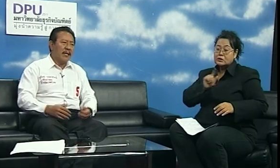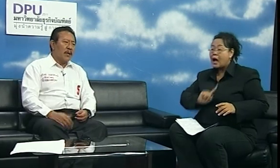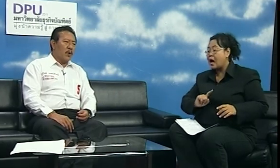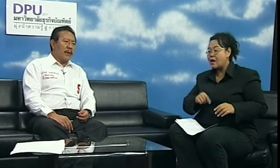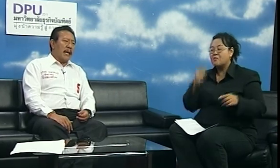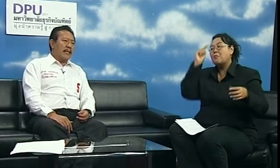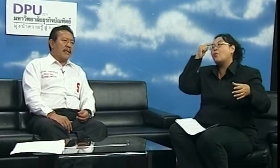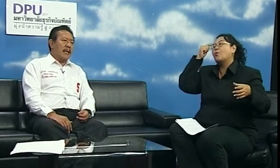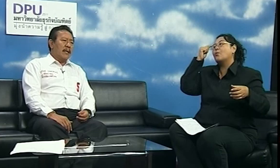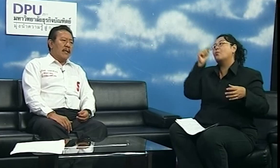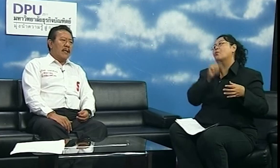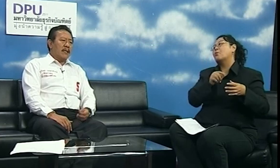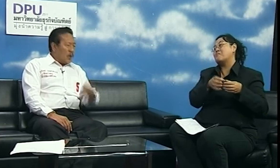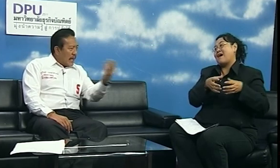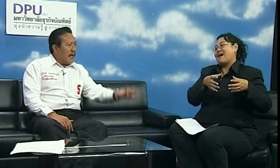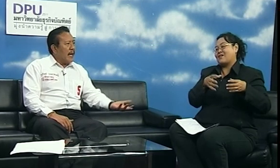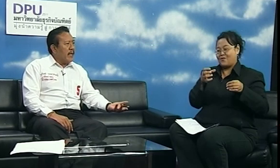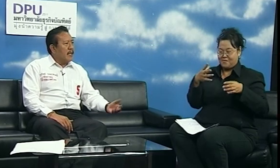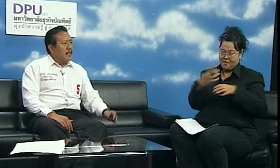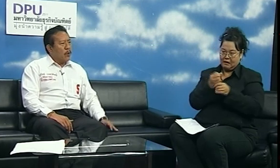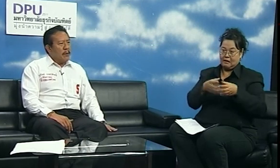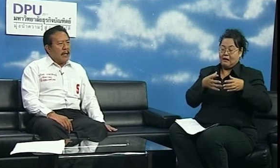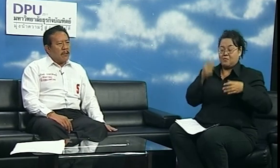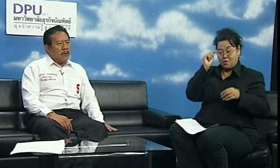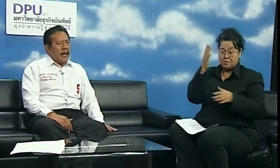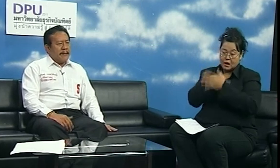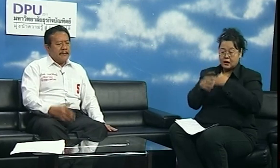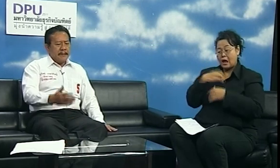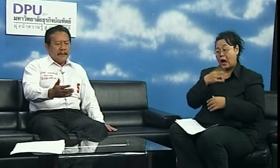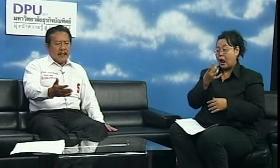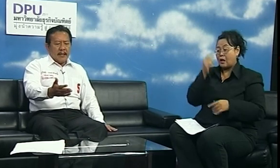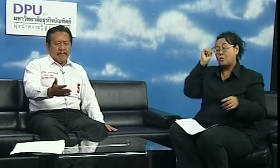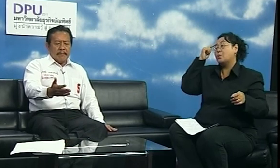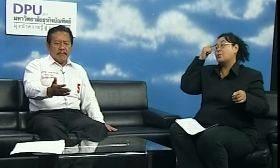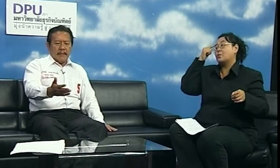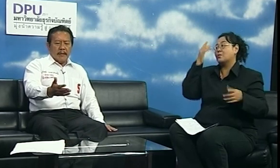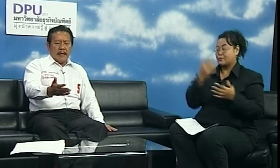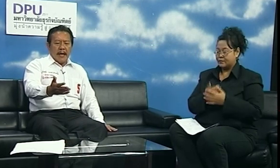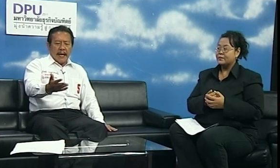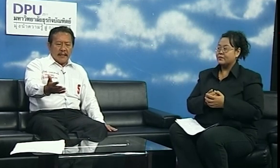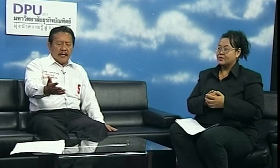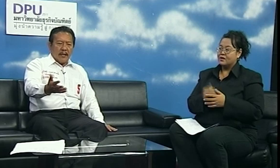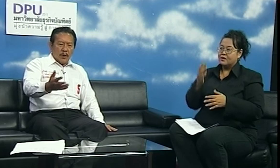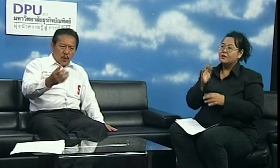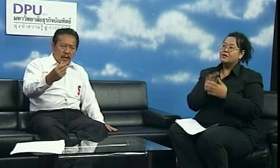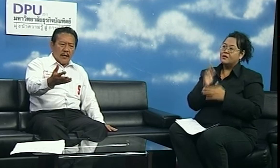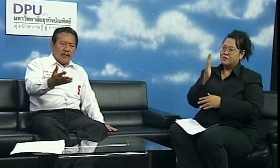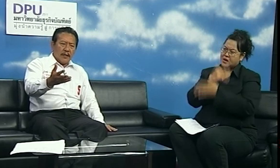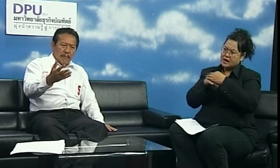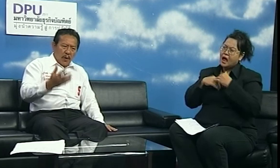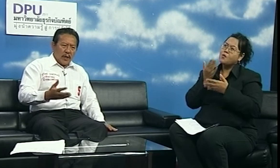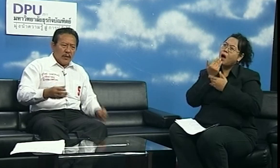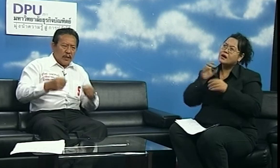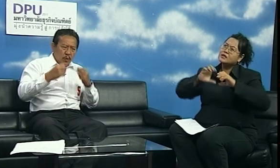ยัไงคนพิการณต้การอะไรพการณต้องการให้หัสช่วย